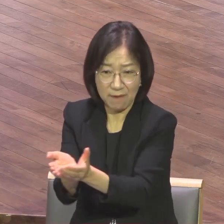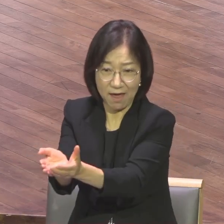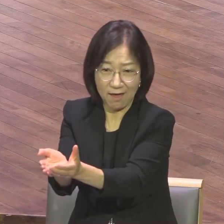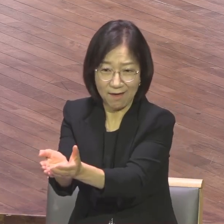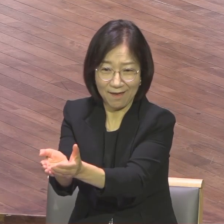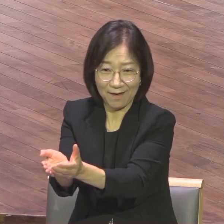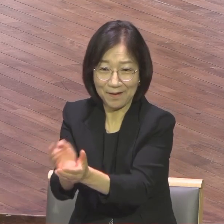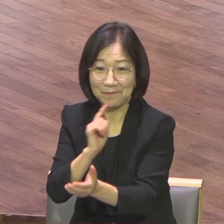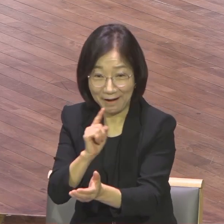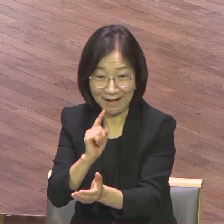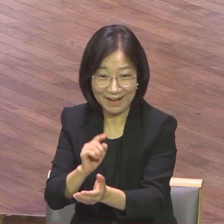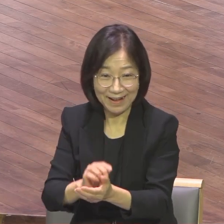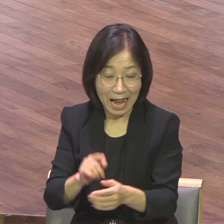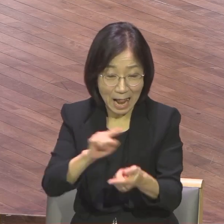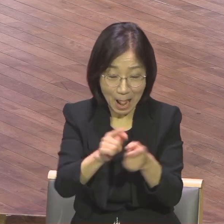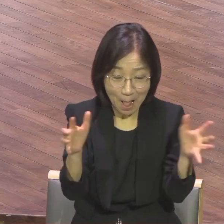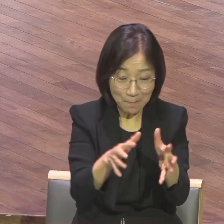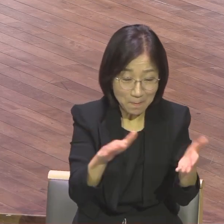즐기고 끼리끼리